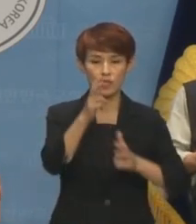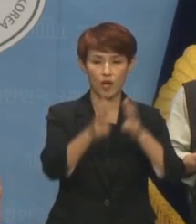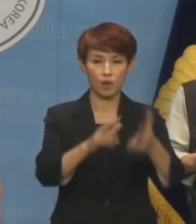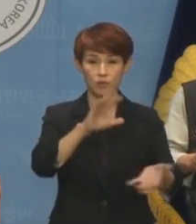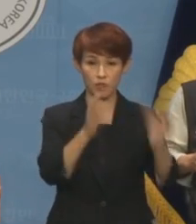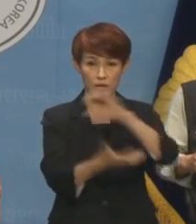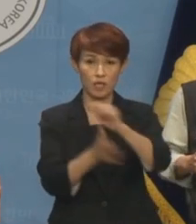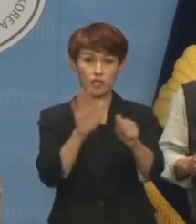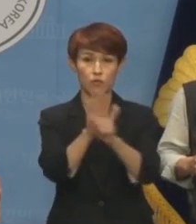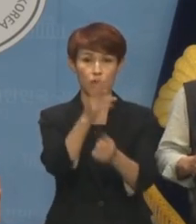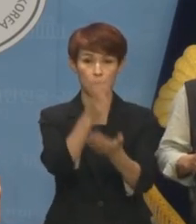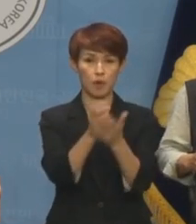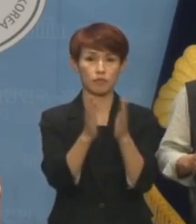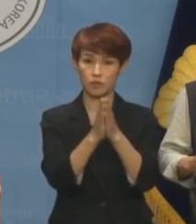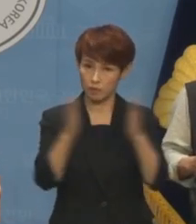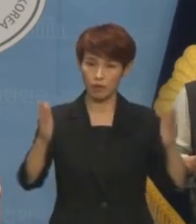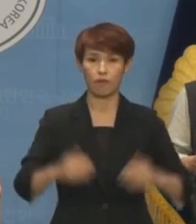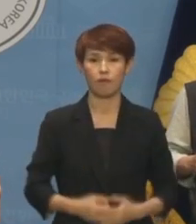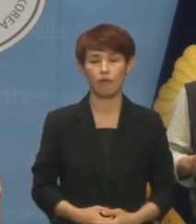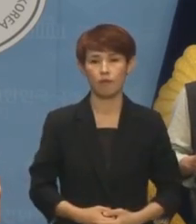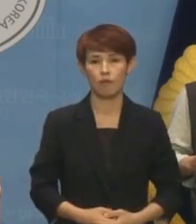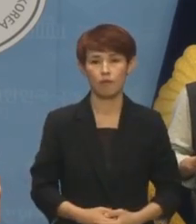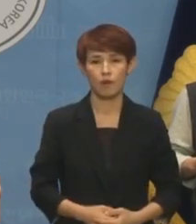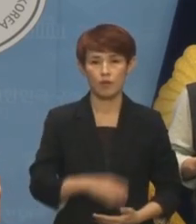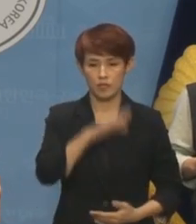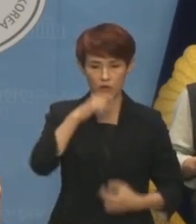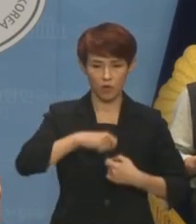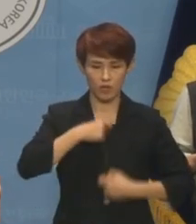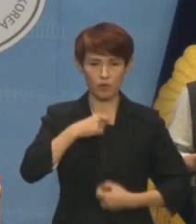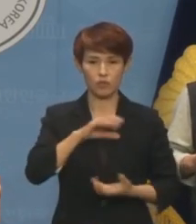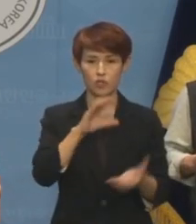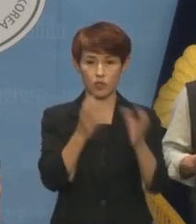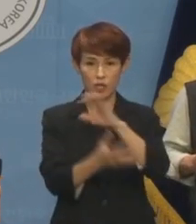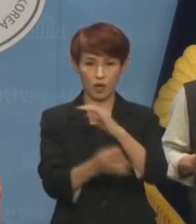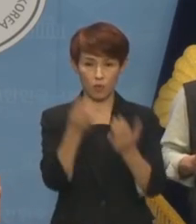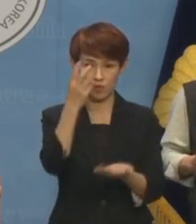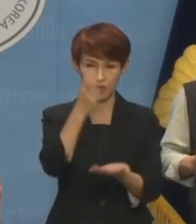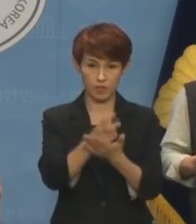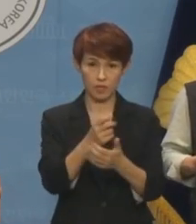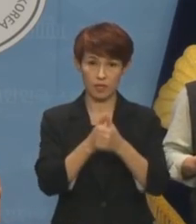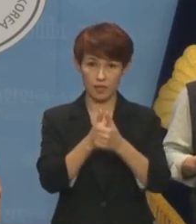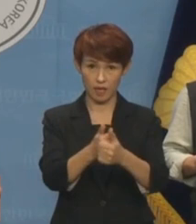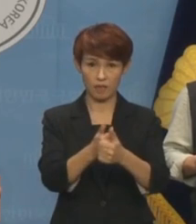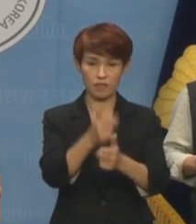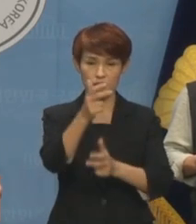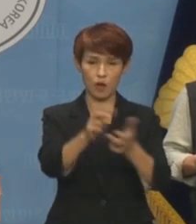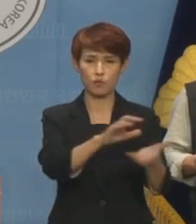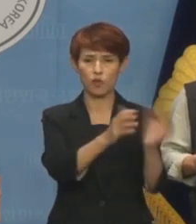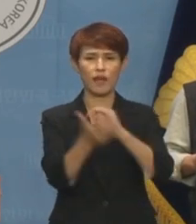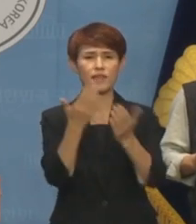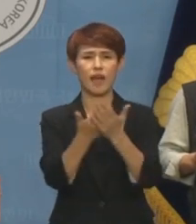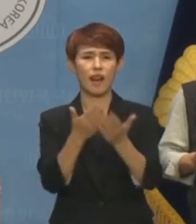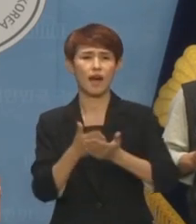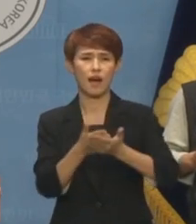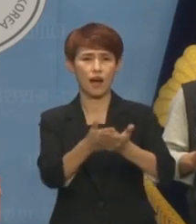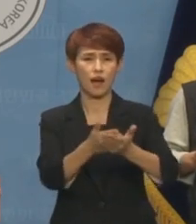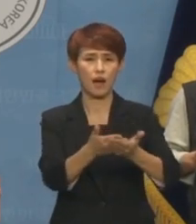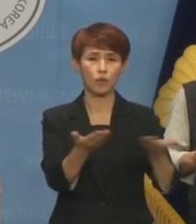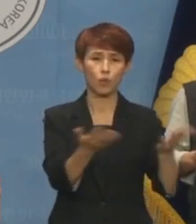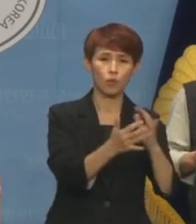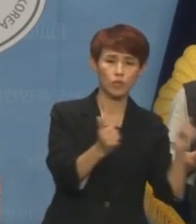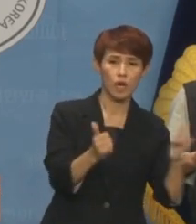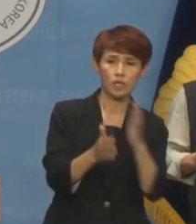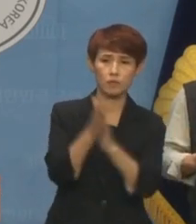산업전환지원법이 시행된다고 합니다. 정의로운 전환 원칙에 따른 산업전환을 요구했던 노동자와 시민사회의